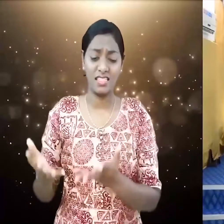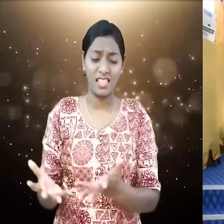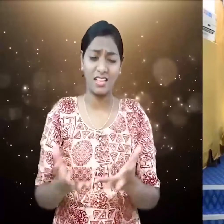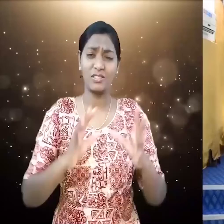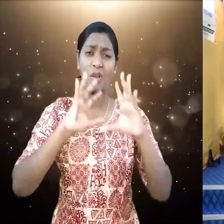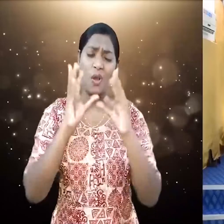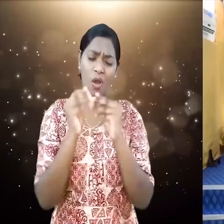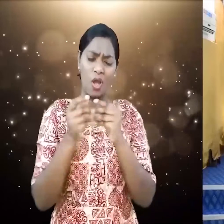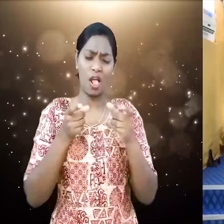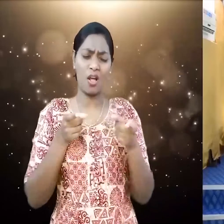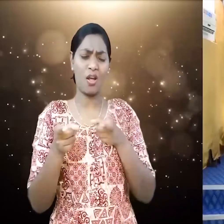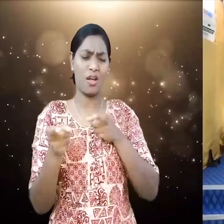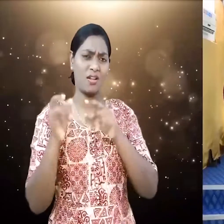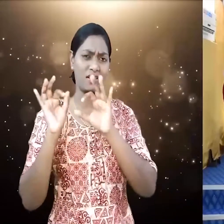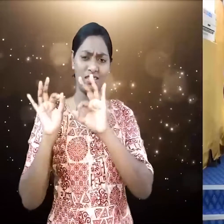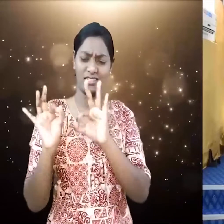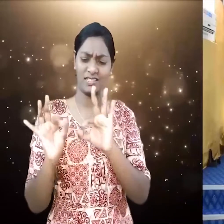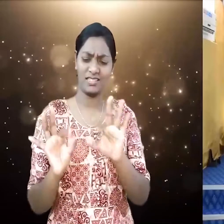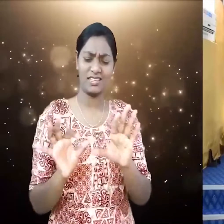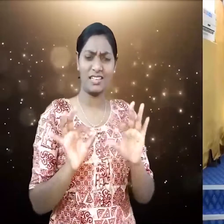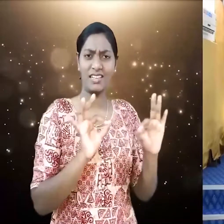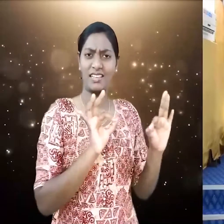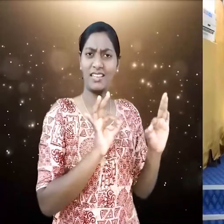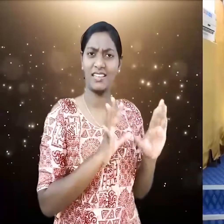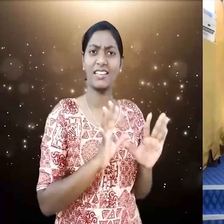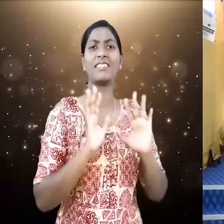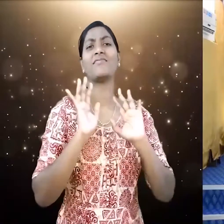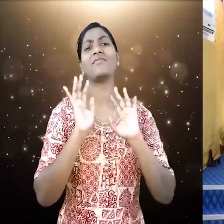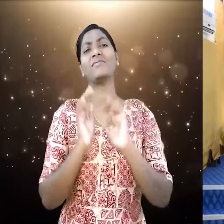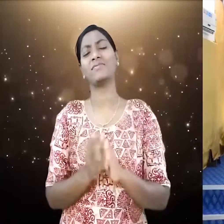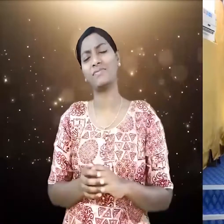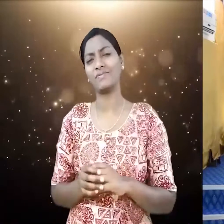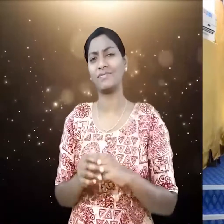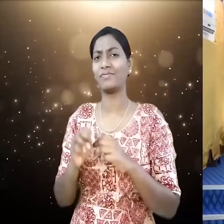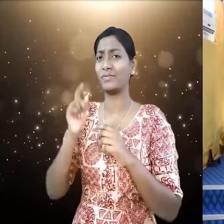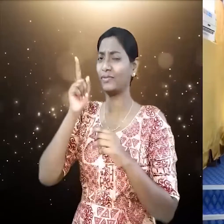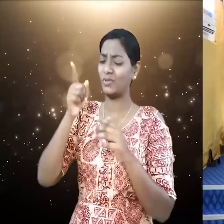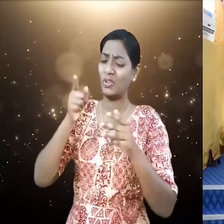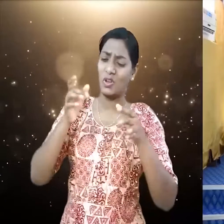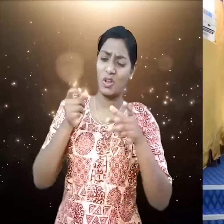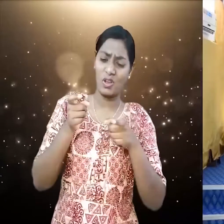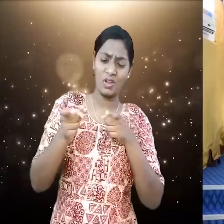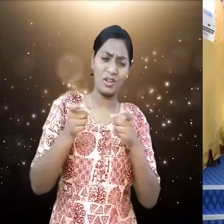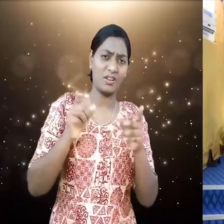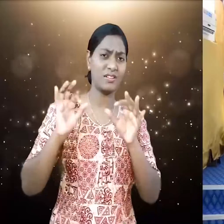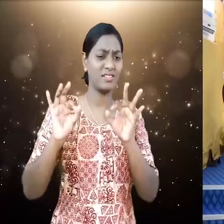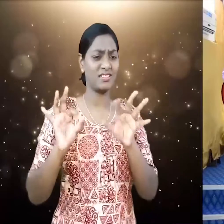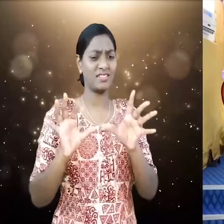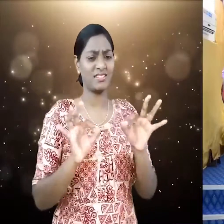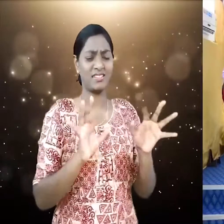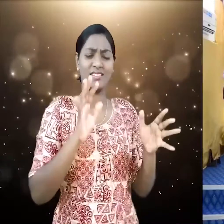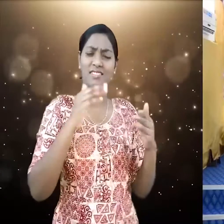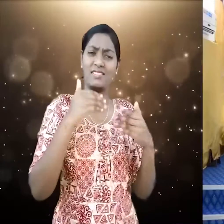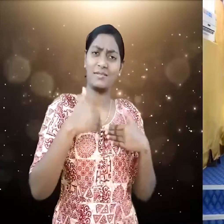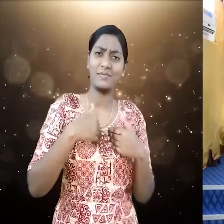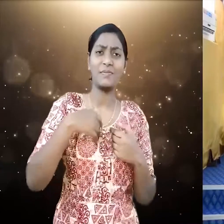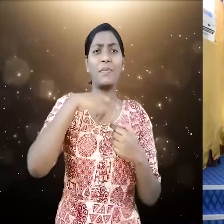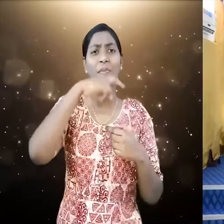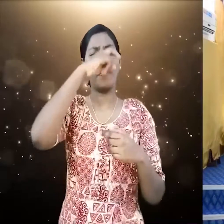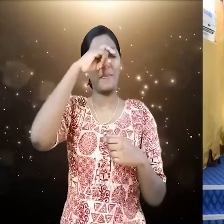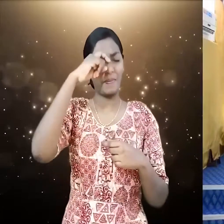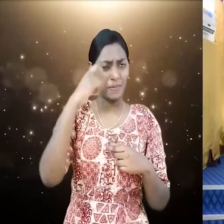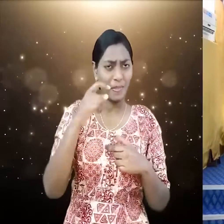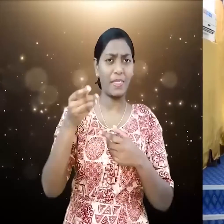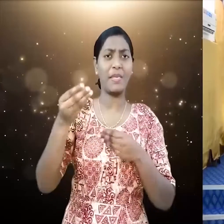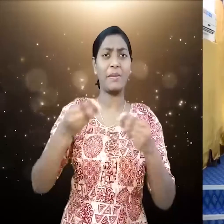है हर चीज के नियंत्रण में सब चीजों के मेरे पैसों के मेरे काम के